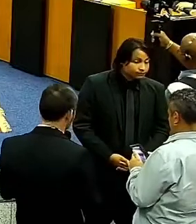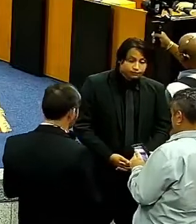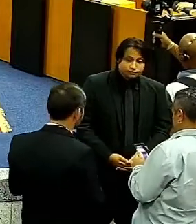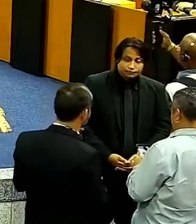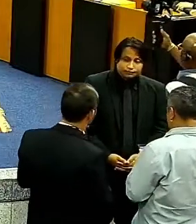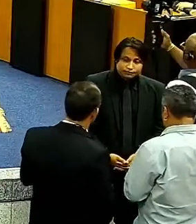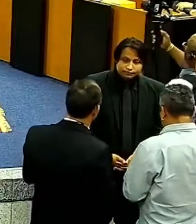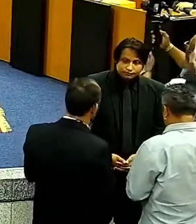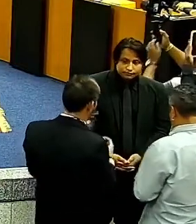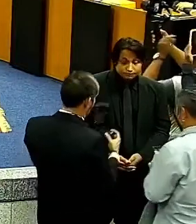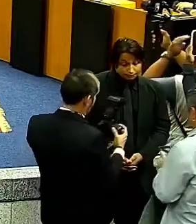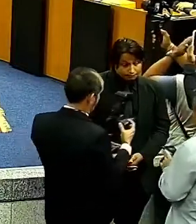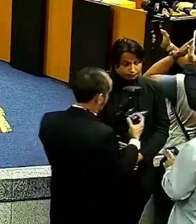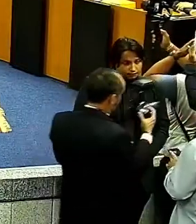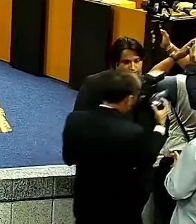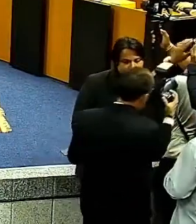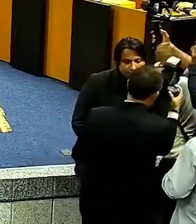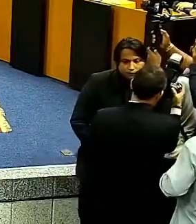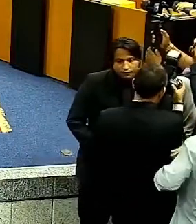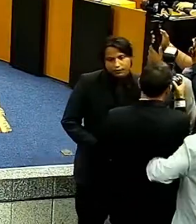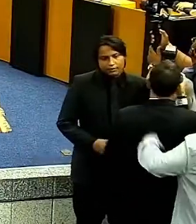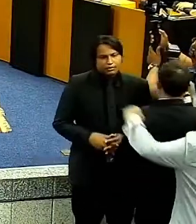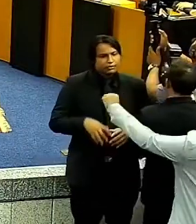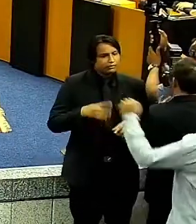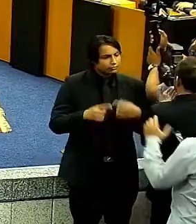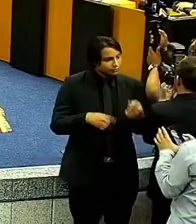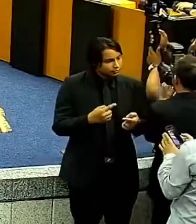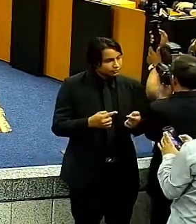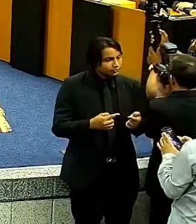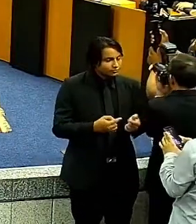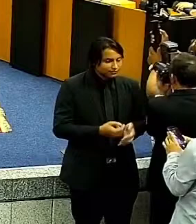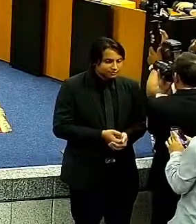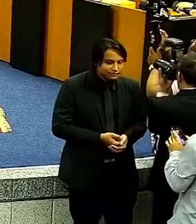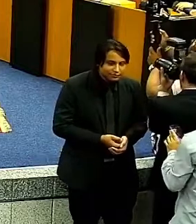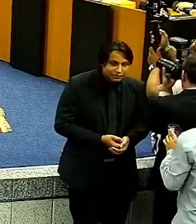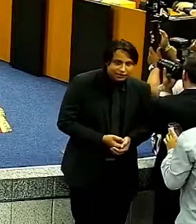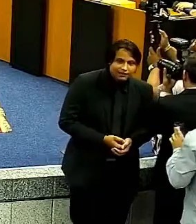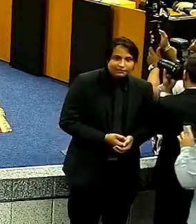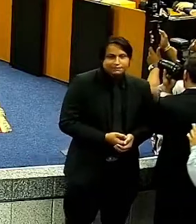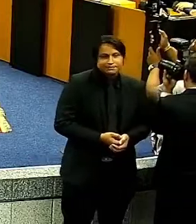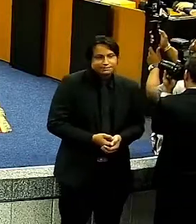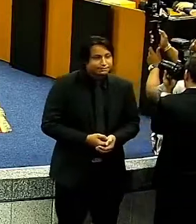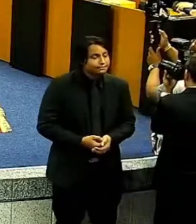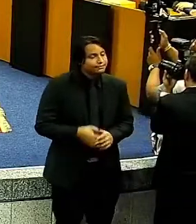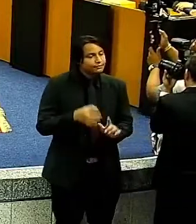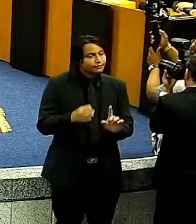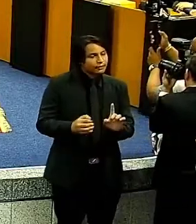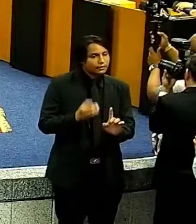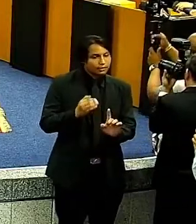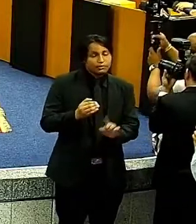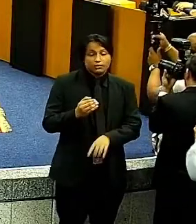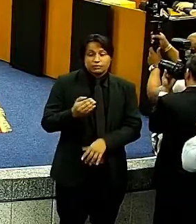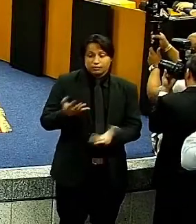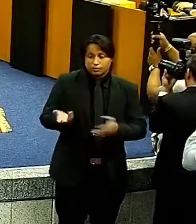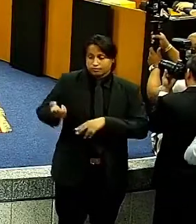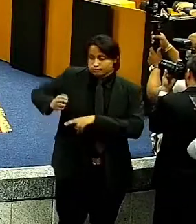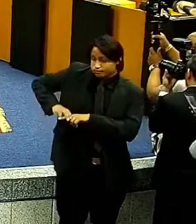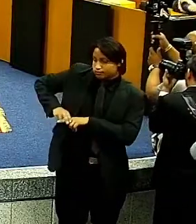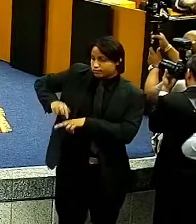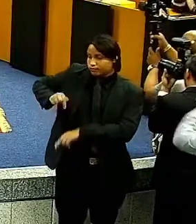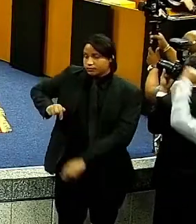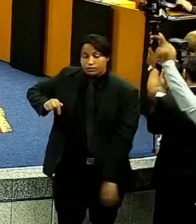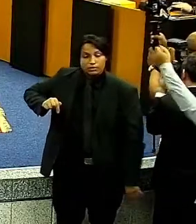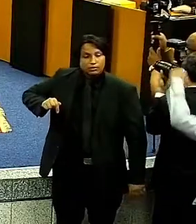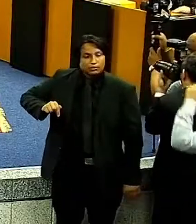Ronaldo após a assinatura o embargador Gonçalo de Souza Filho tomar assento como presidente do